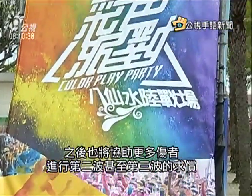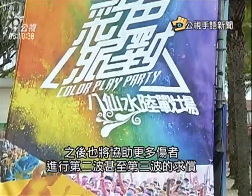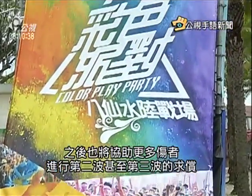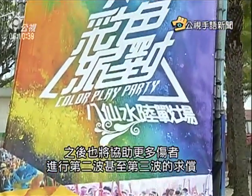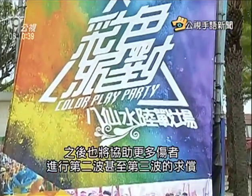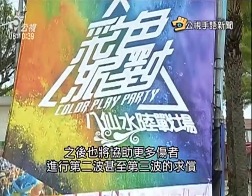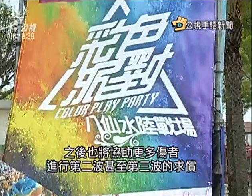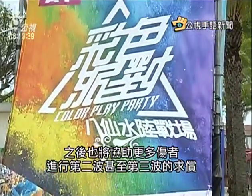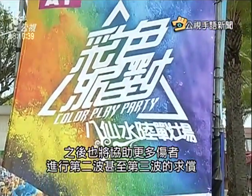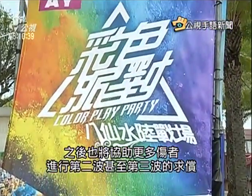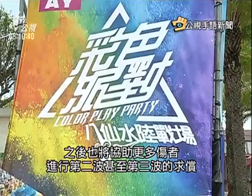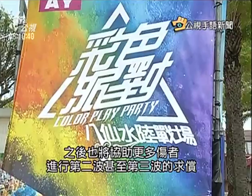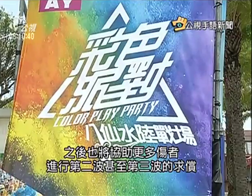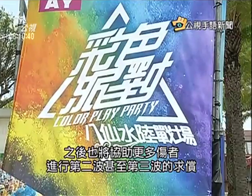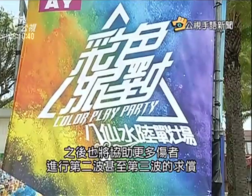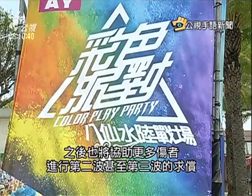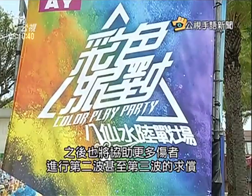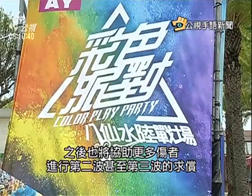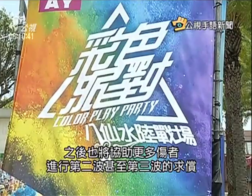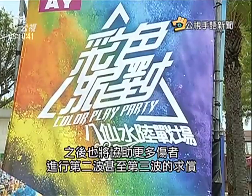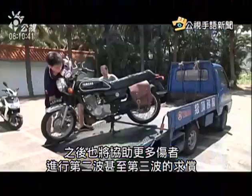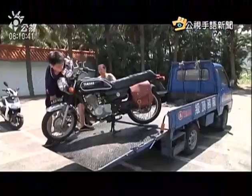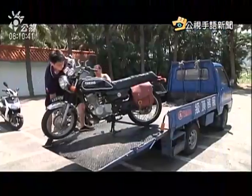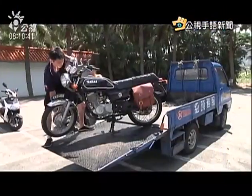进行第二波甚至第三波的求偿。